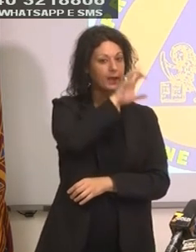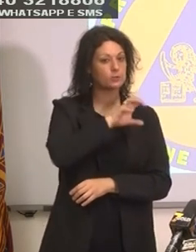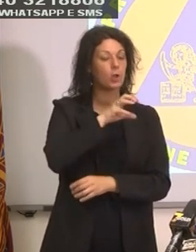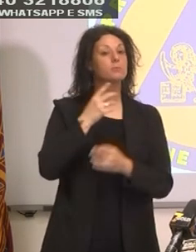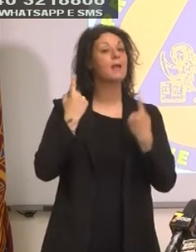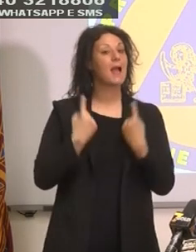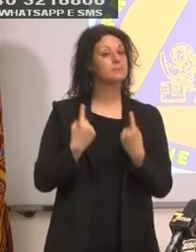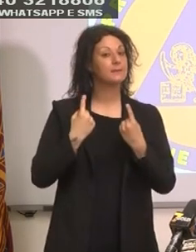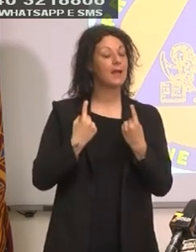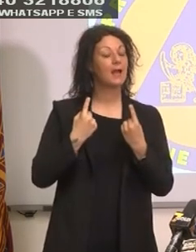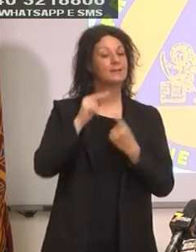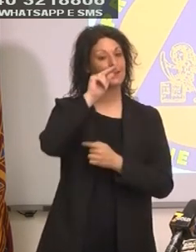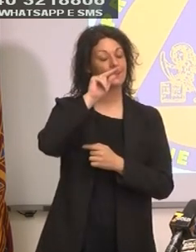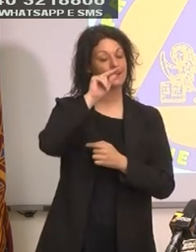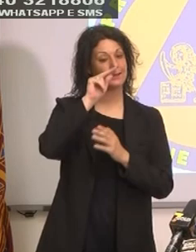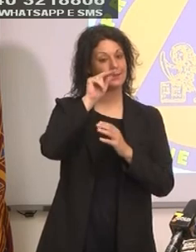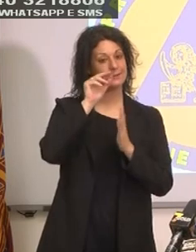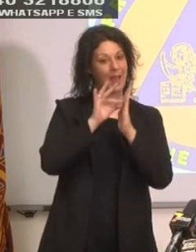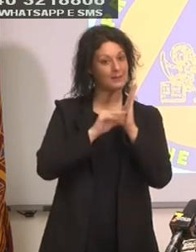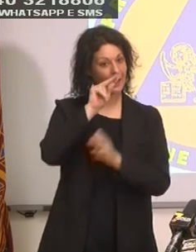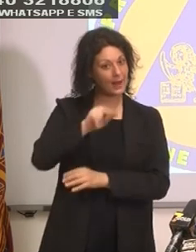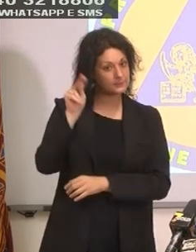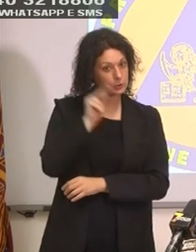data... Ma come fa il Ministero a programmare